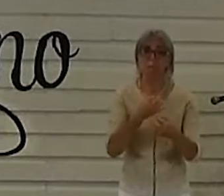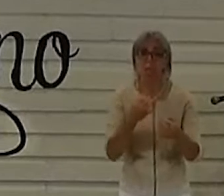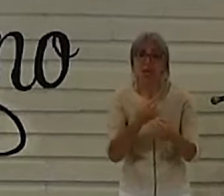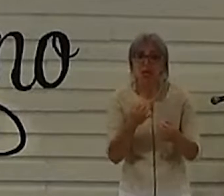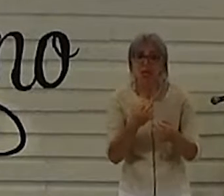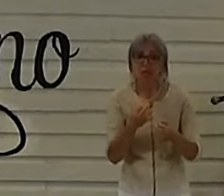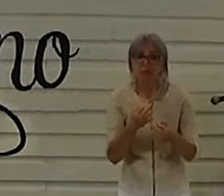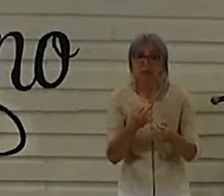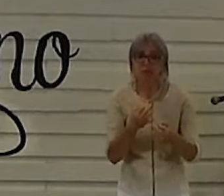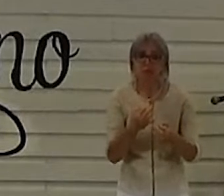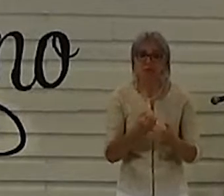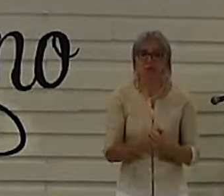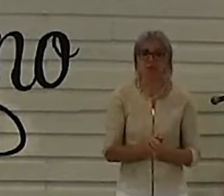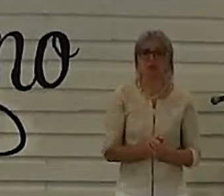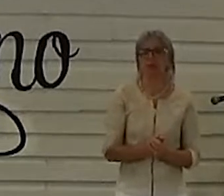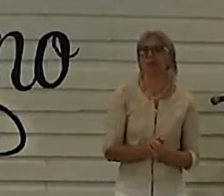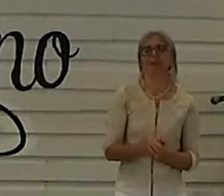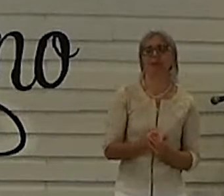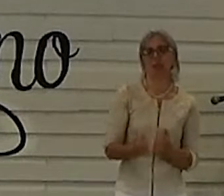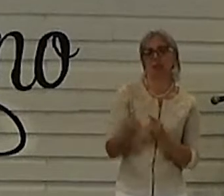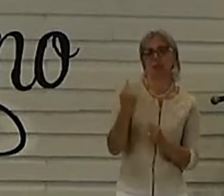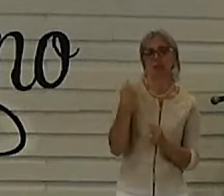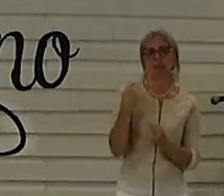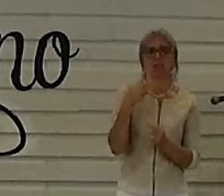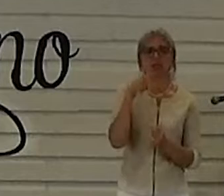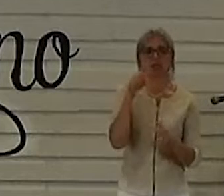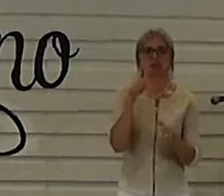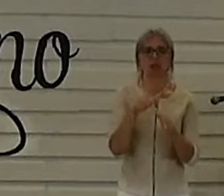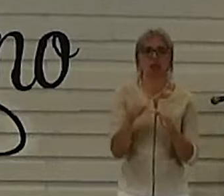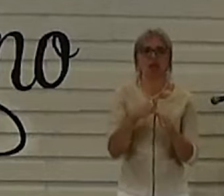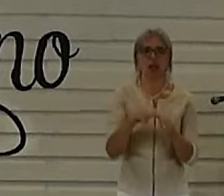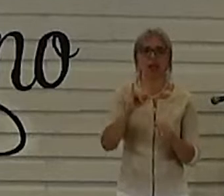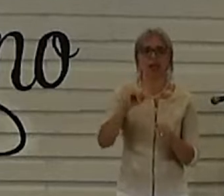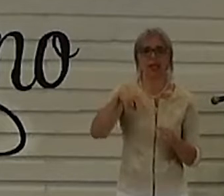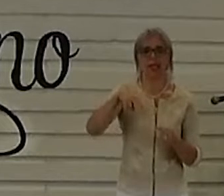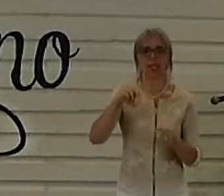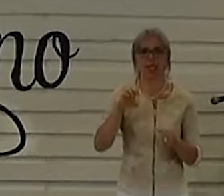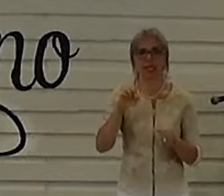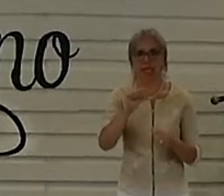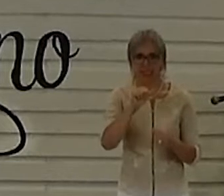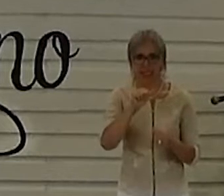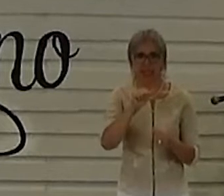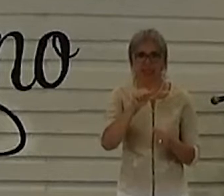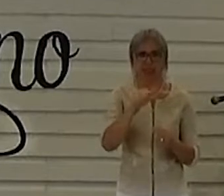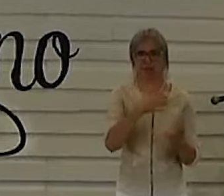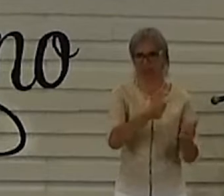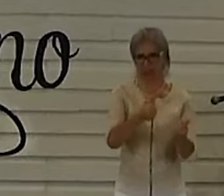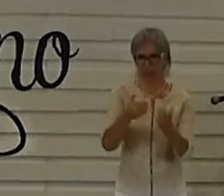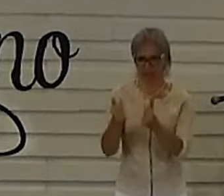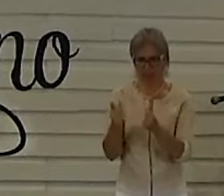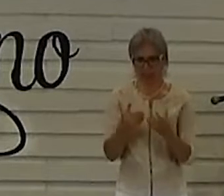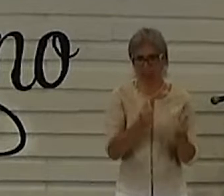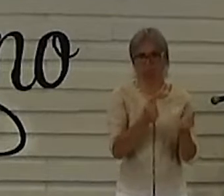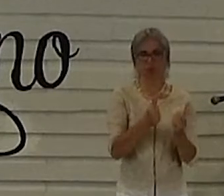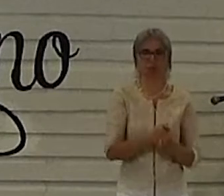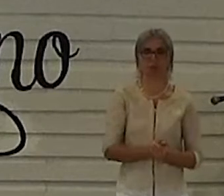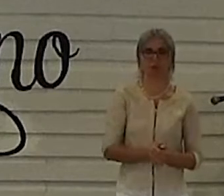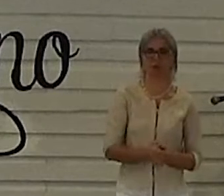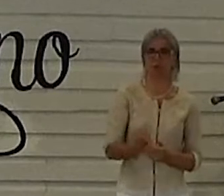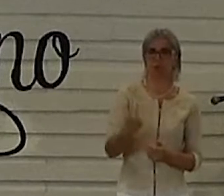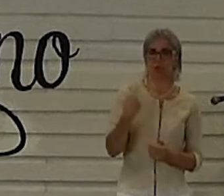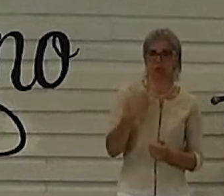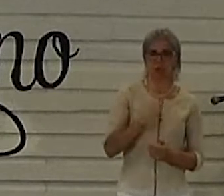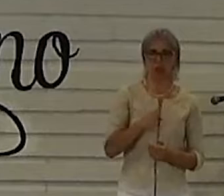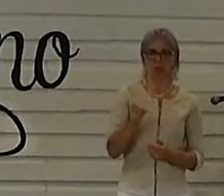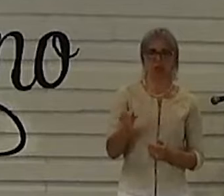mi ha detto: pastore, fra l'altro mi porta i saluti, sta bene, ero dimenticato di dirvelo, sta bene, ieri siamo stati a trovarli a